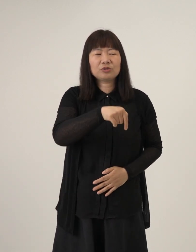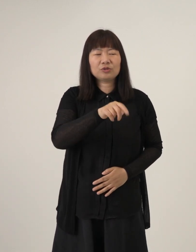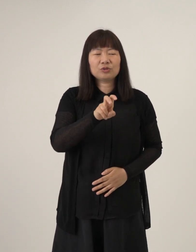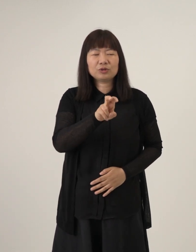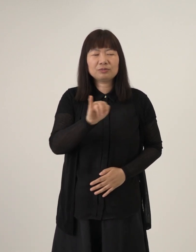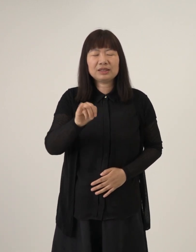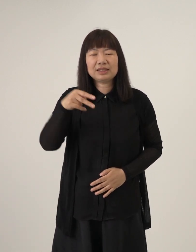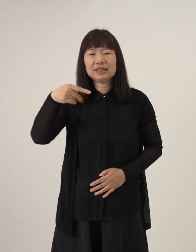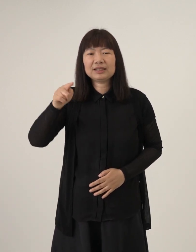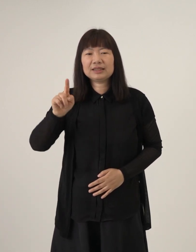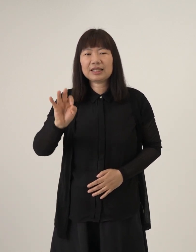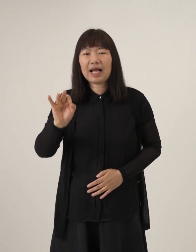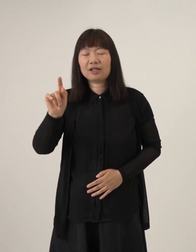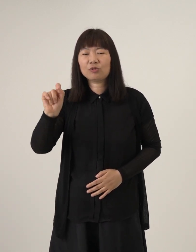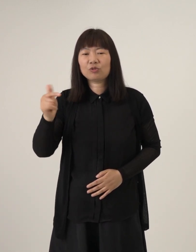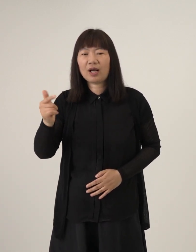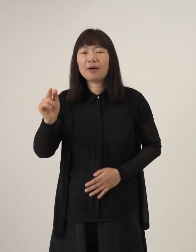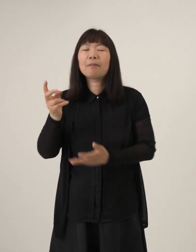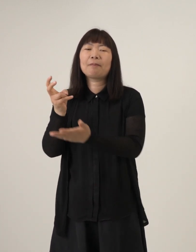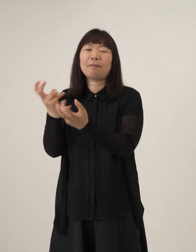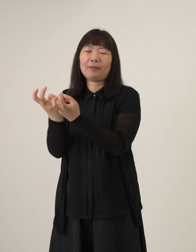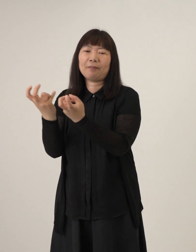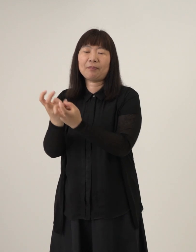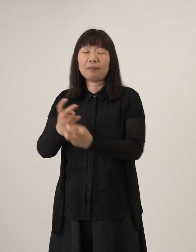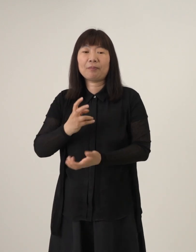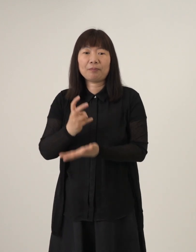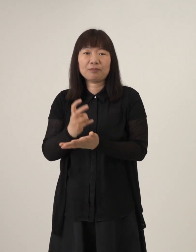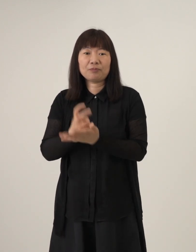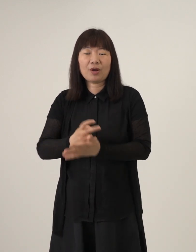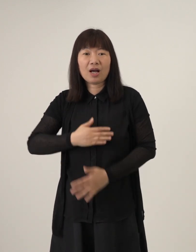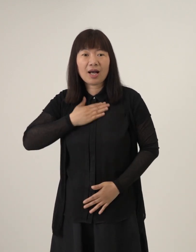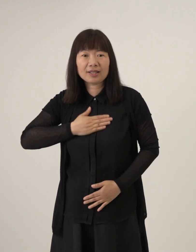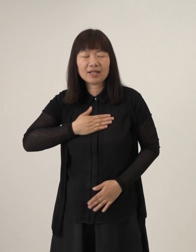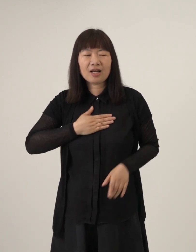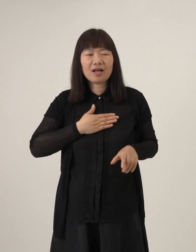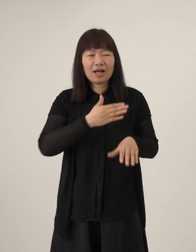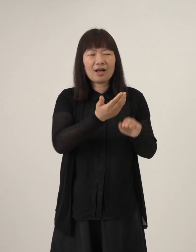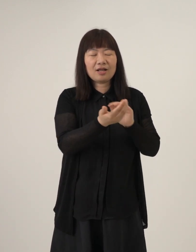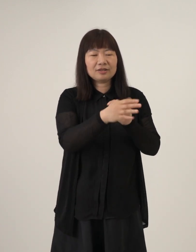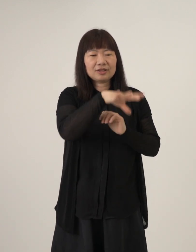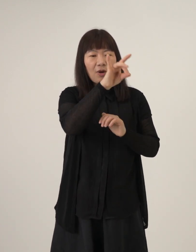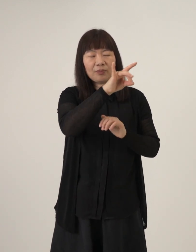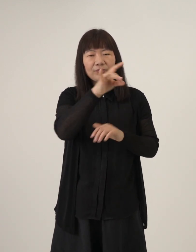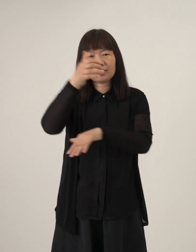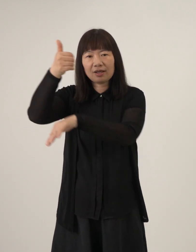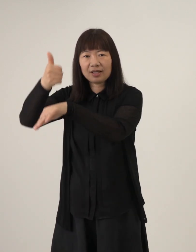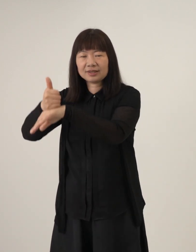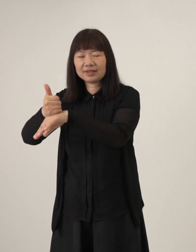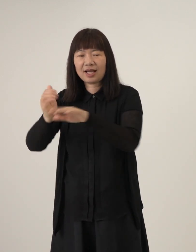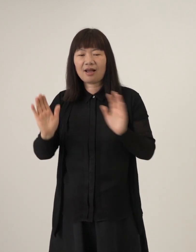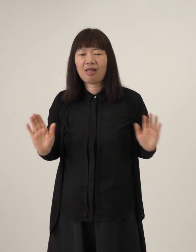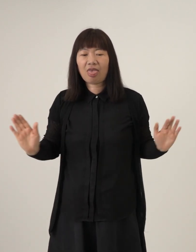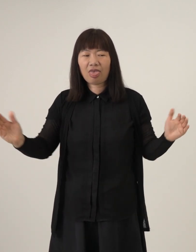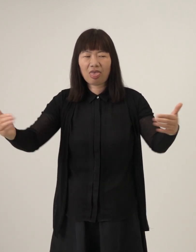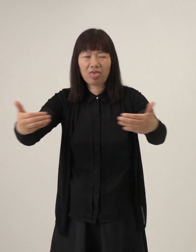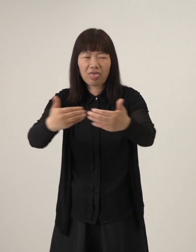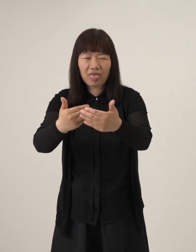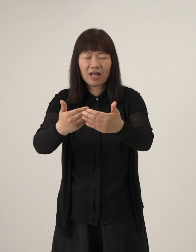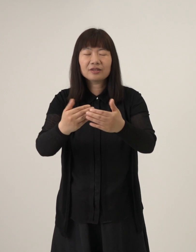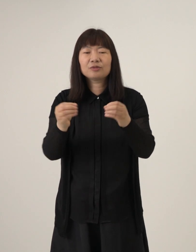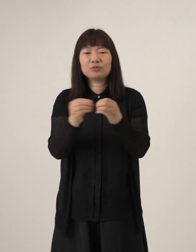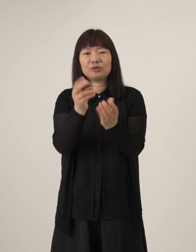수미상관법이라고 아실 거예요. 수미상관법. 앞에와 마지막을 감싸는 형식